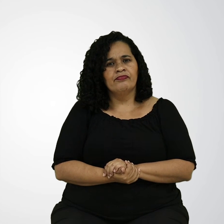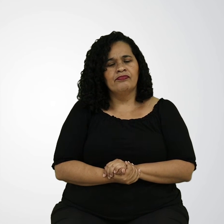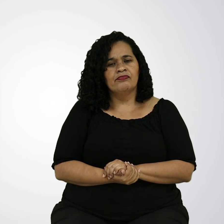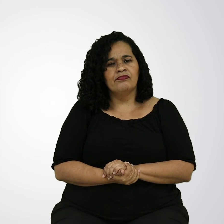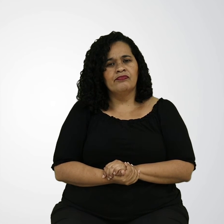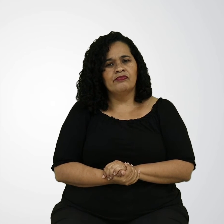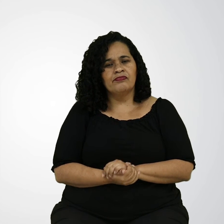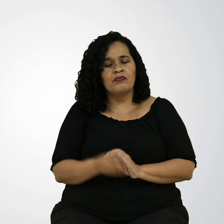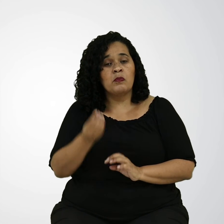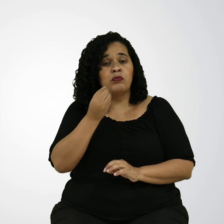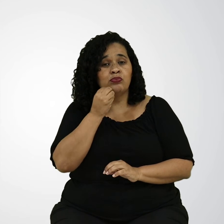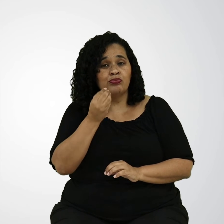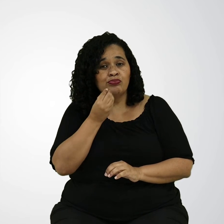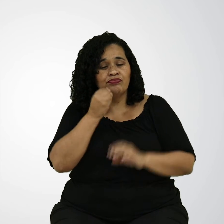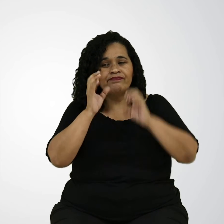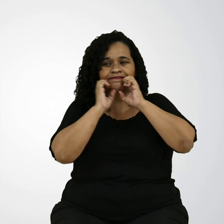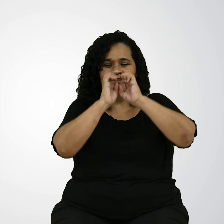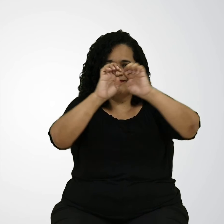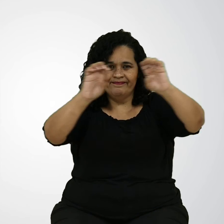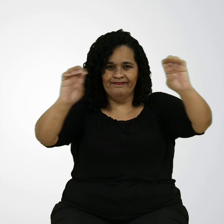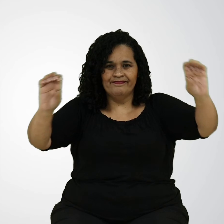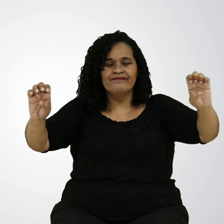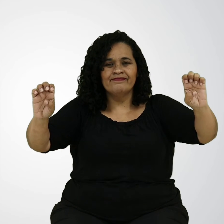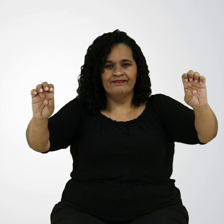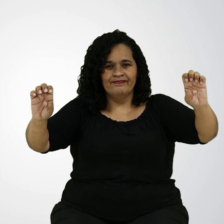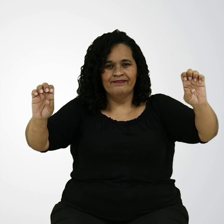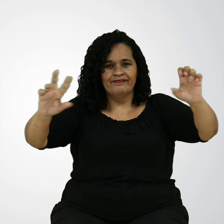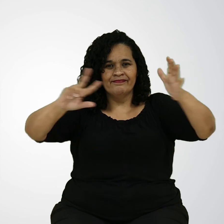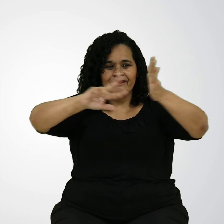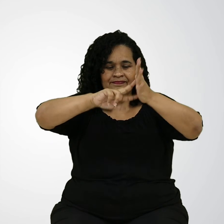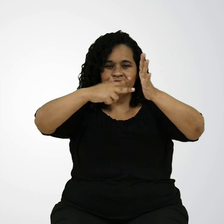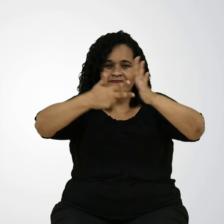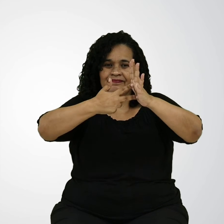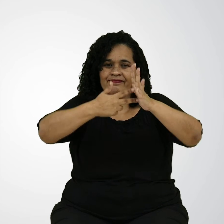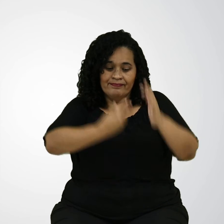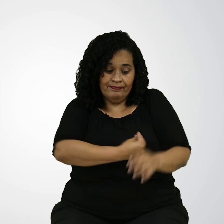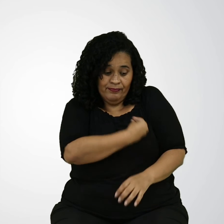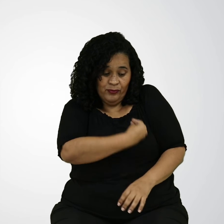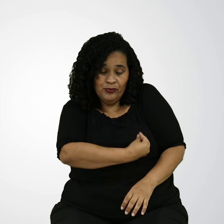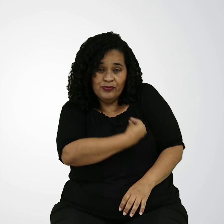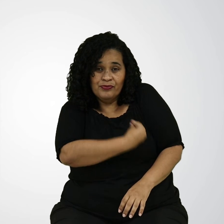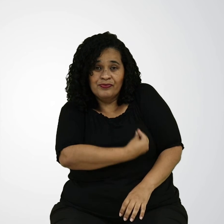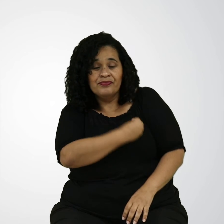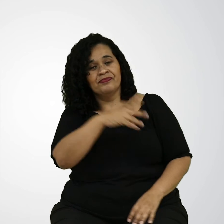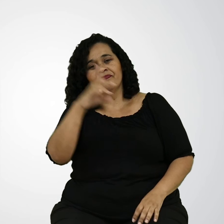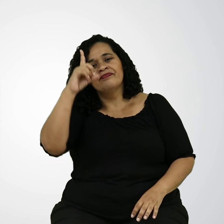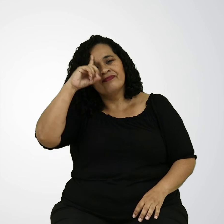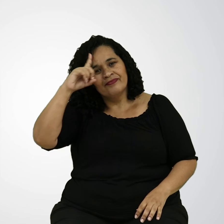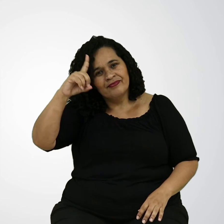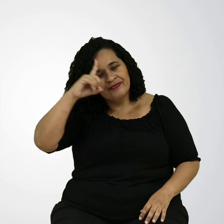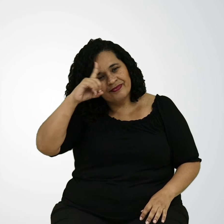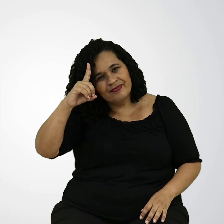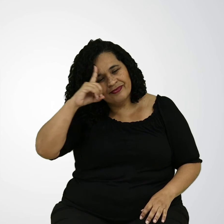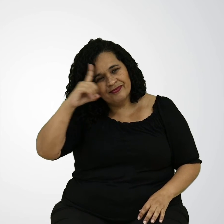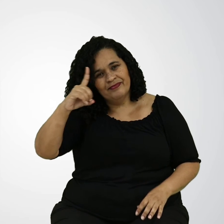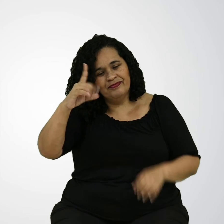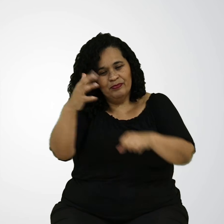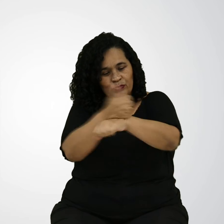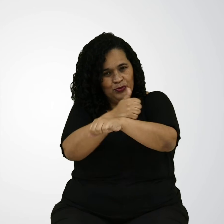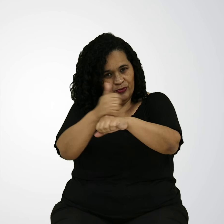a grande oportunidade de evangelizar as pessoas acontece no contato estabelecido diariamente, nas oportunidades proporcionadas pela, aí ele lista,